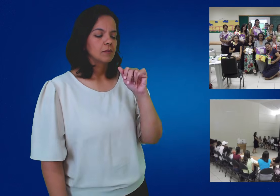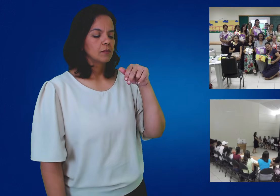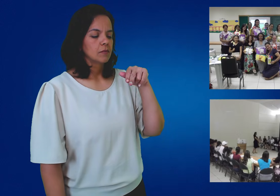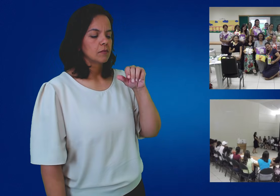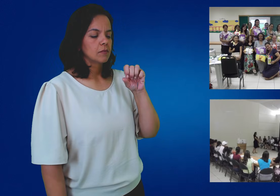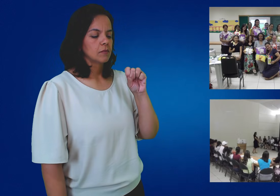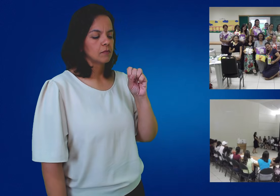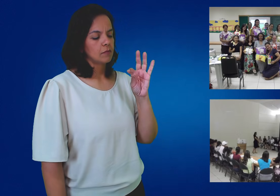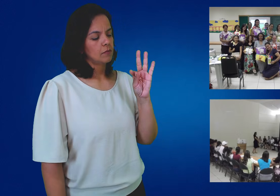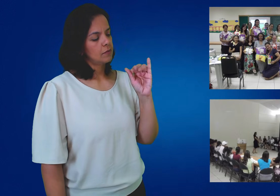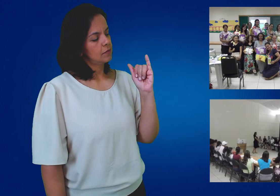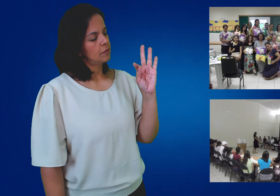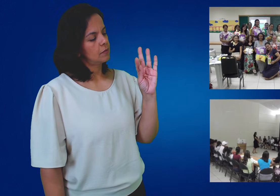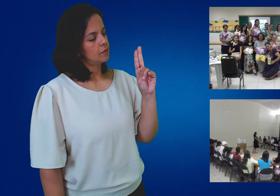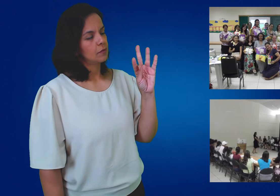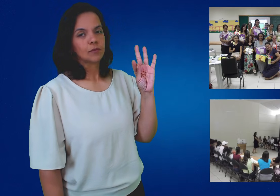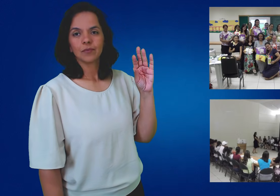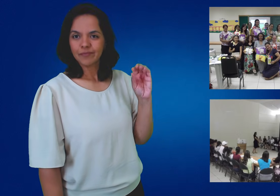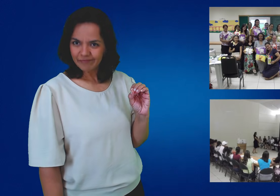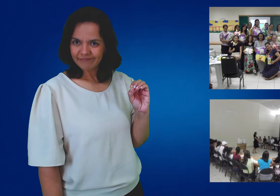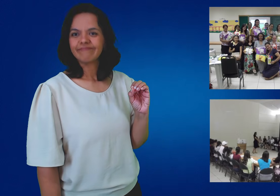o sinal. Instituto,